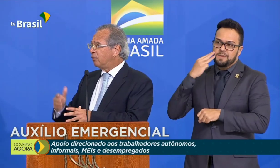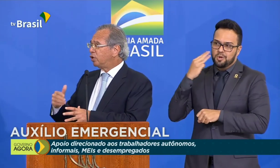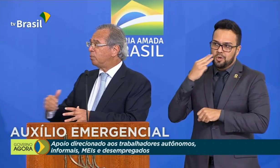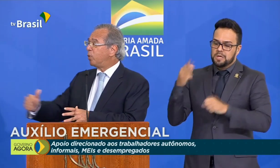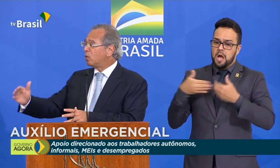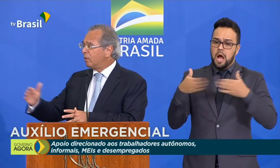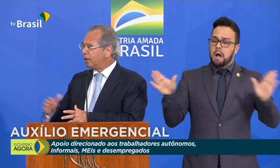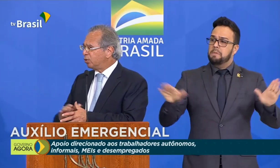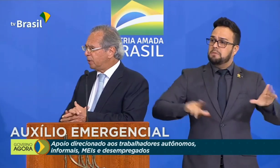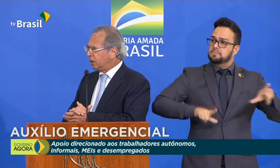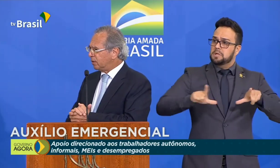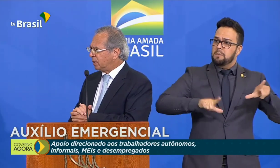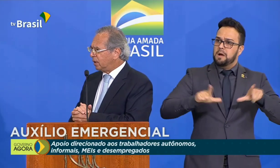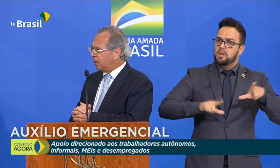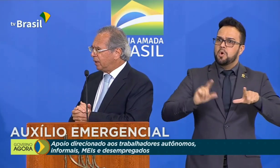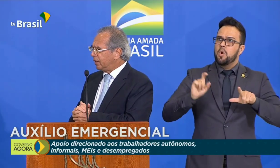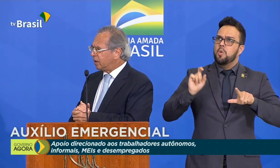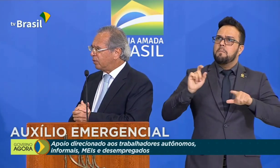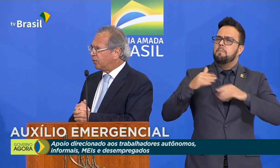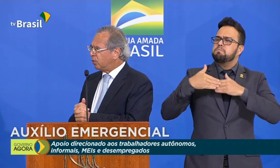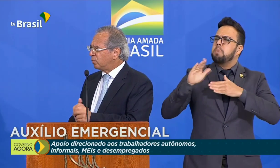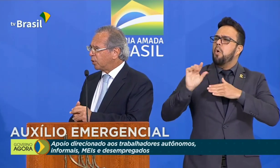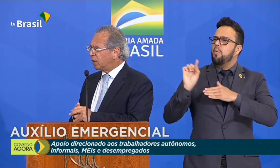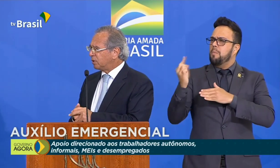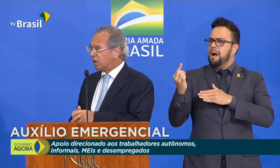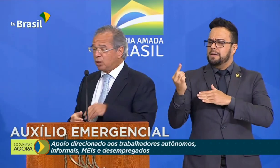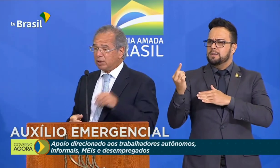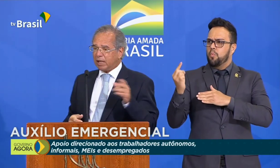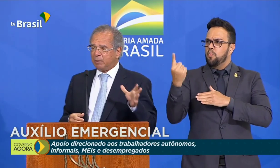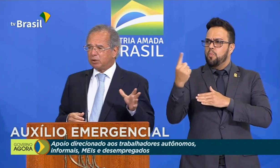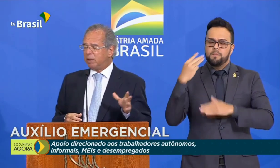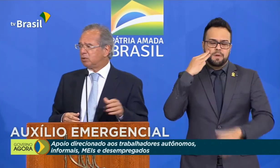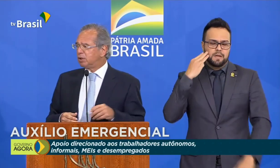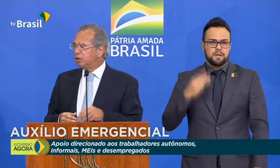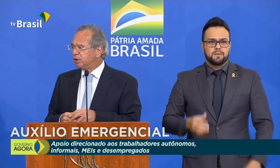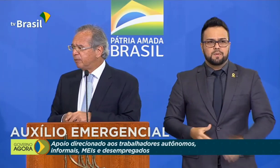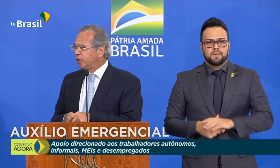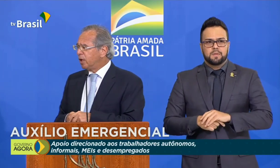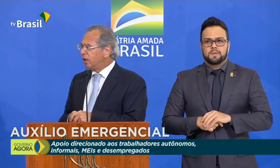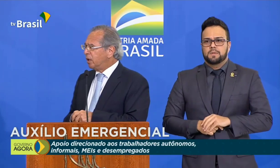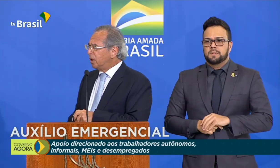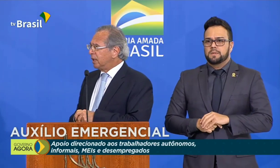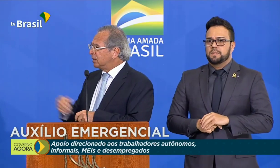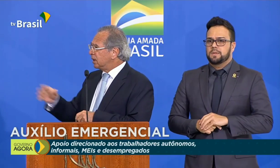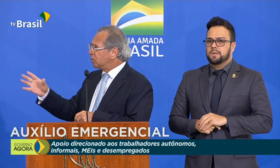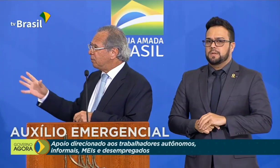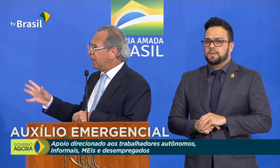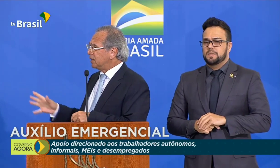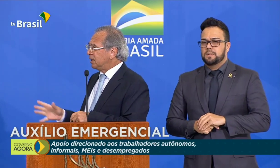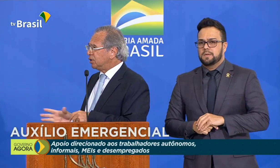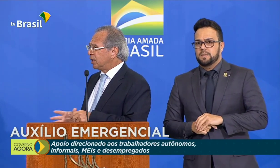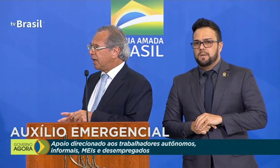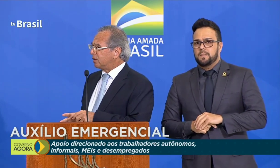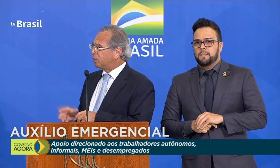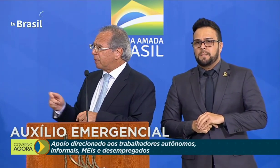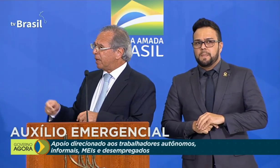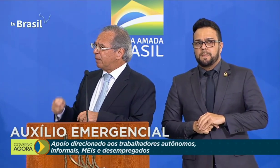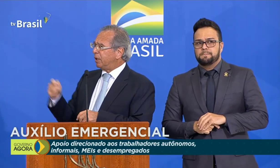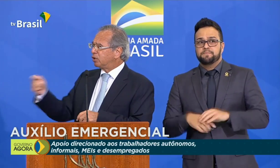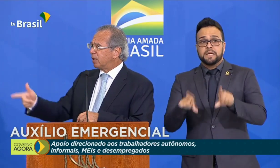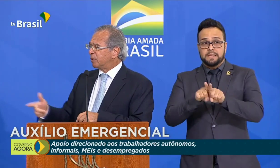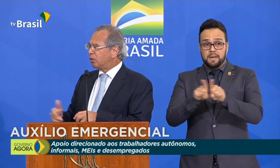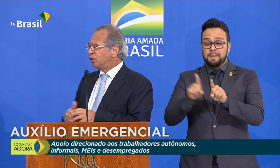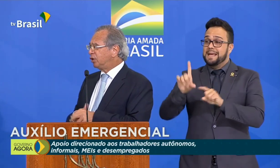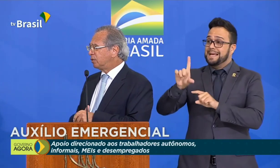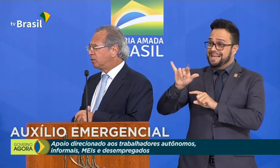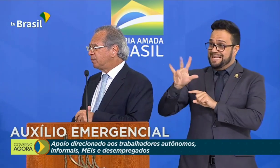formal foi de pouco mais de 1 milhão. Então, foi um programa extraordinariamente bem sucedido. Lançamos também as linhas de crédito para